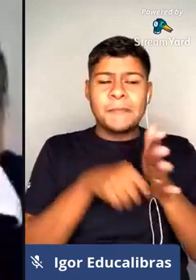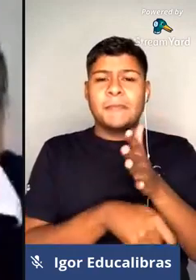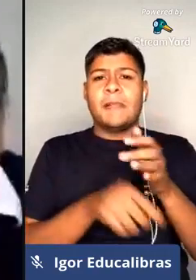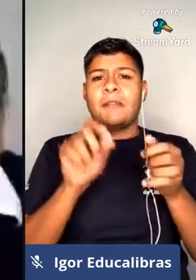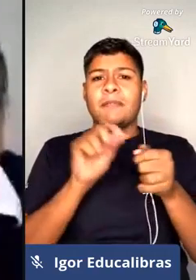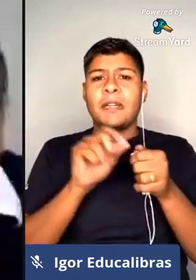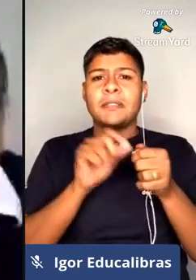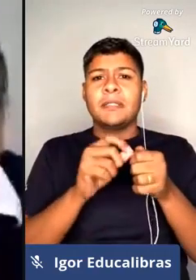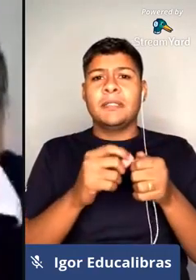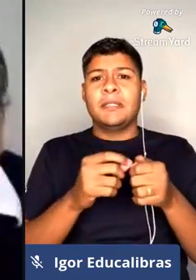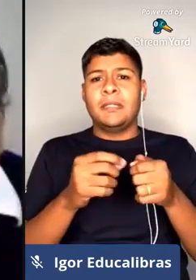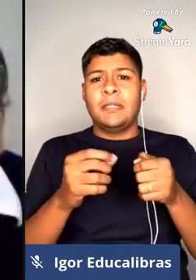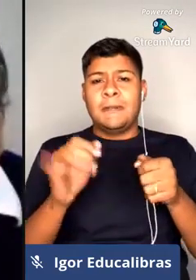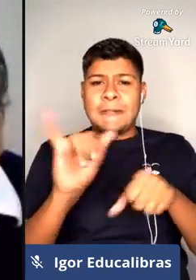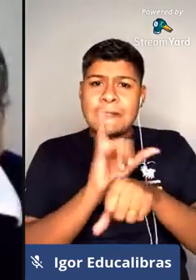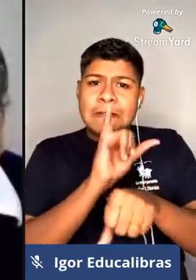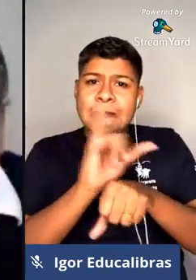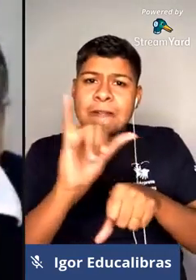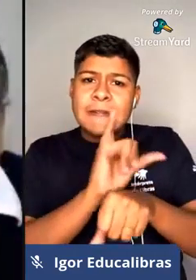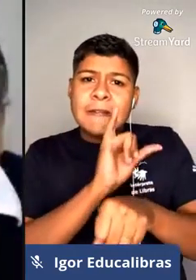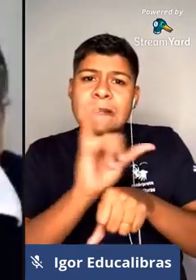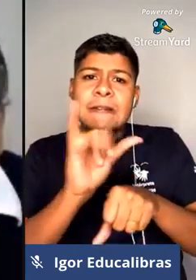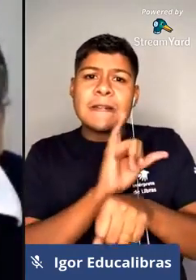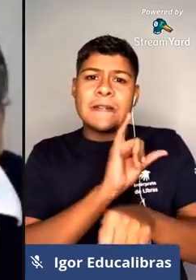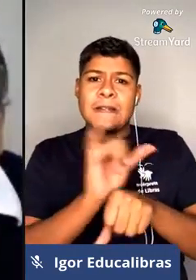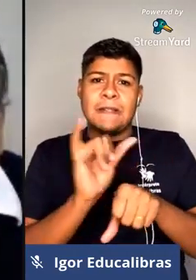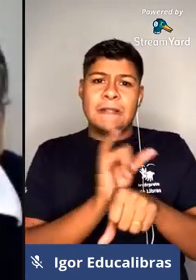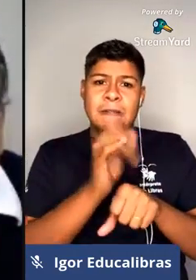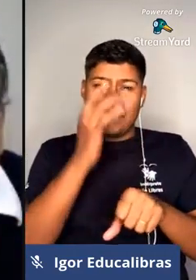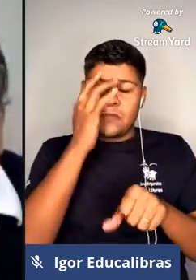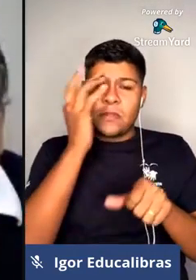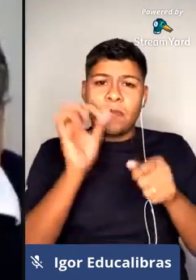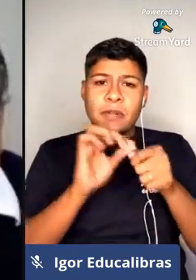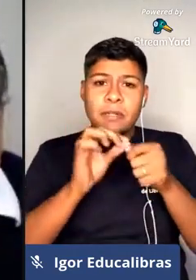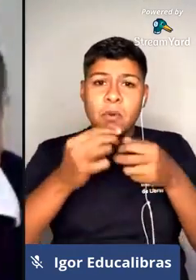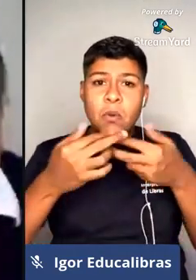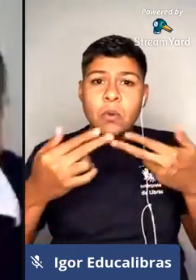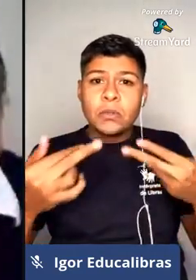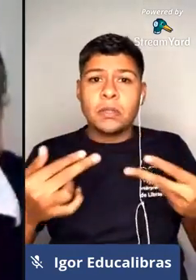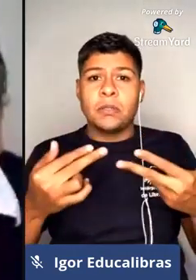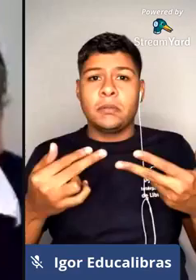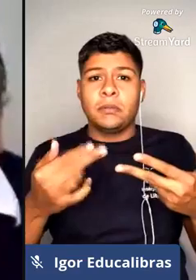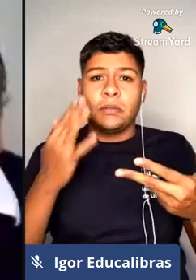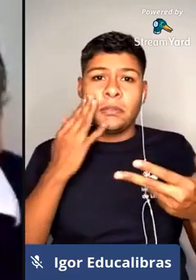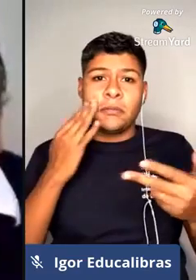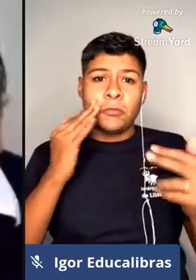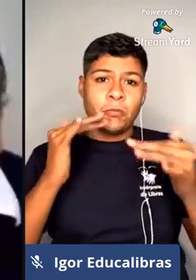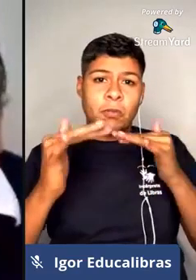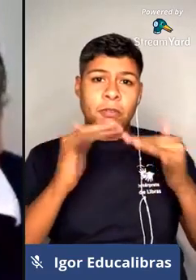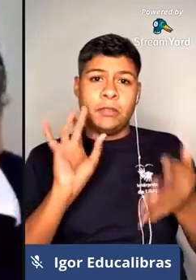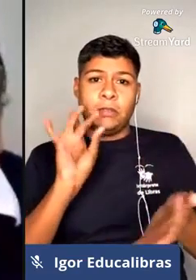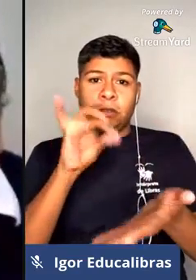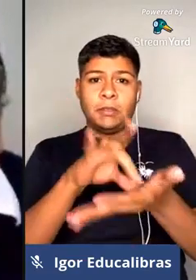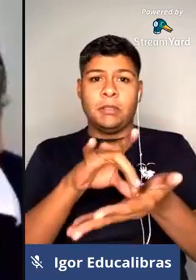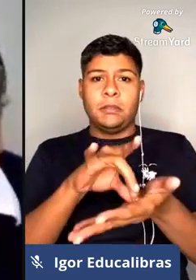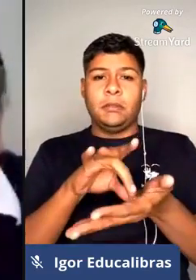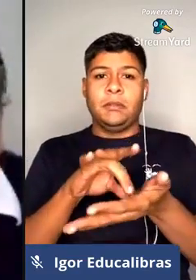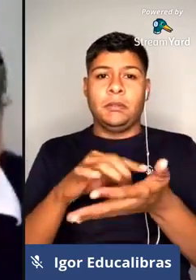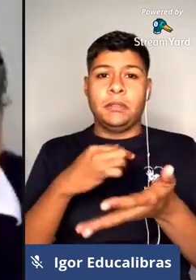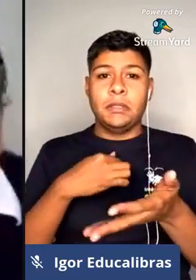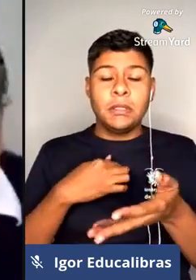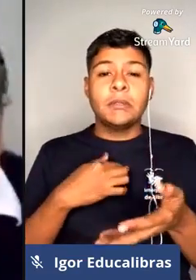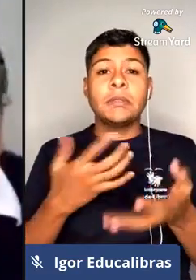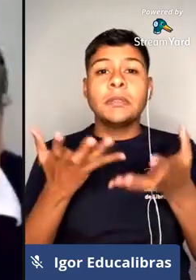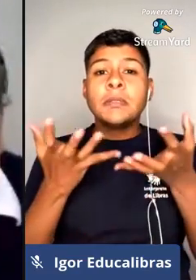né, fazer piquete na casa de quem não está fazendo o que tem que fazer. Ou seja, mobilização mesmo. E eu estou a fim